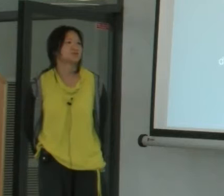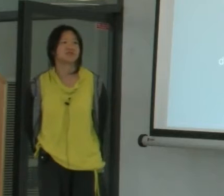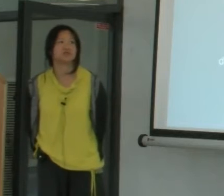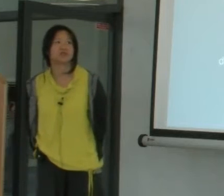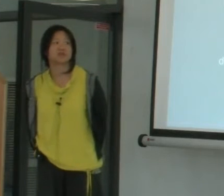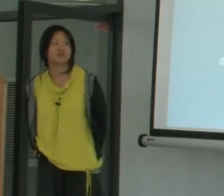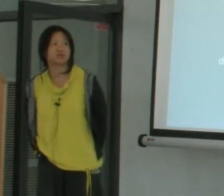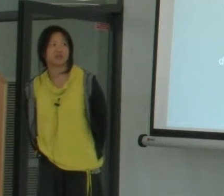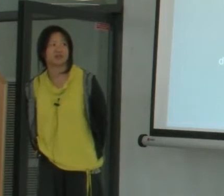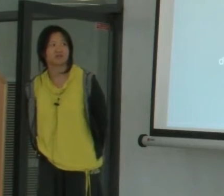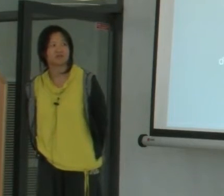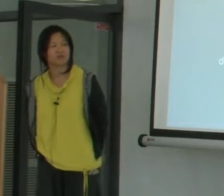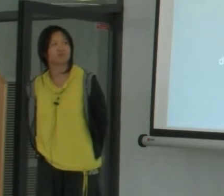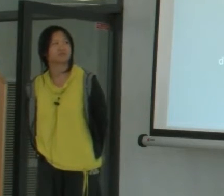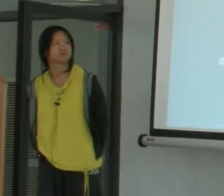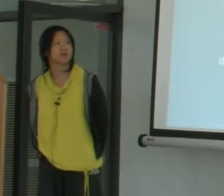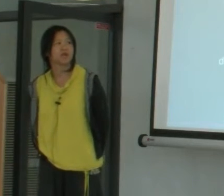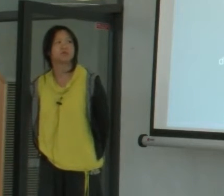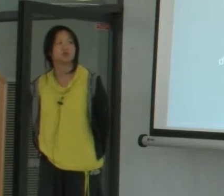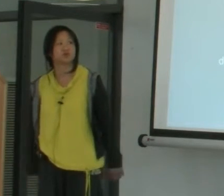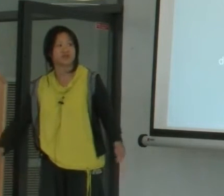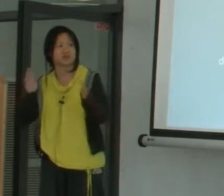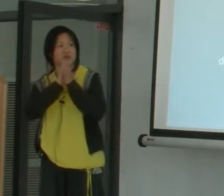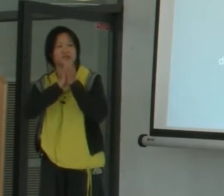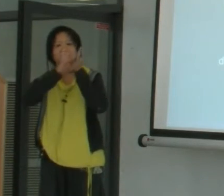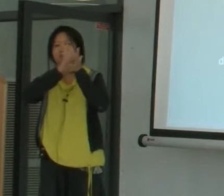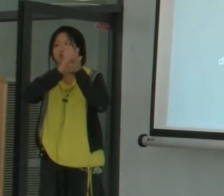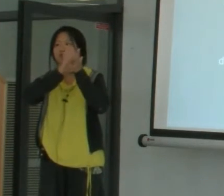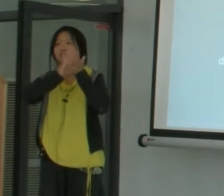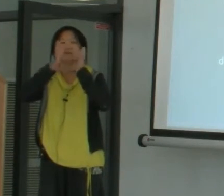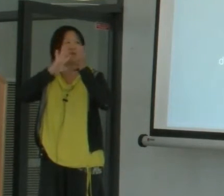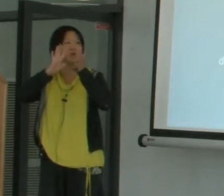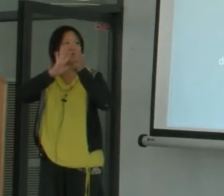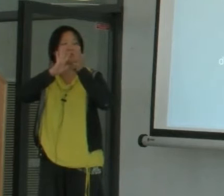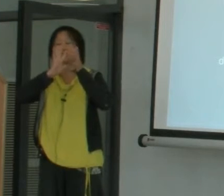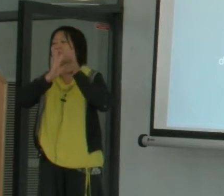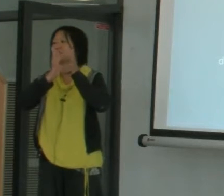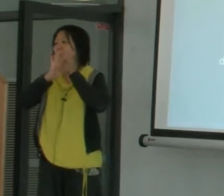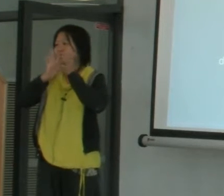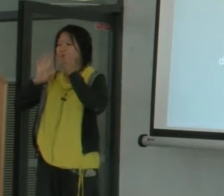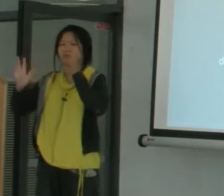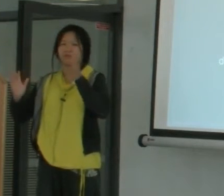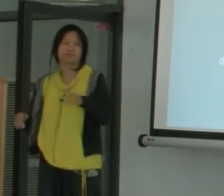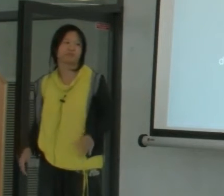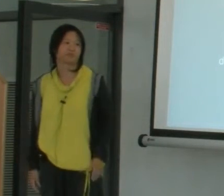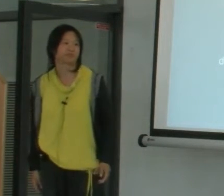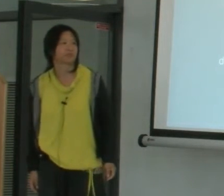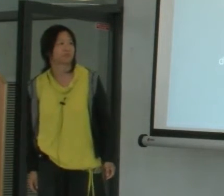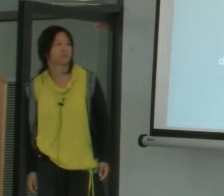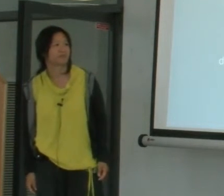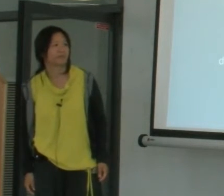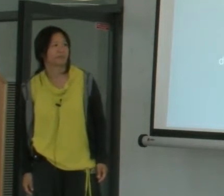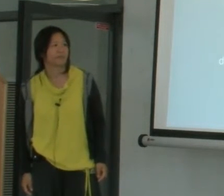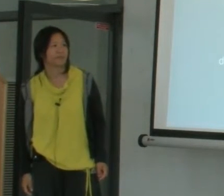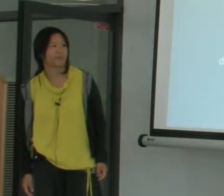Donc c'est le cygne de la cygnothèque. La bibliothèque, c'est comme ça, et la cygnothèque, donc les biens avec les doigts écartés.